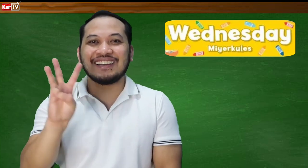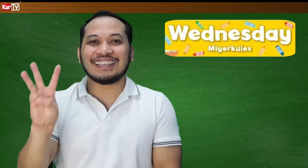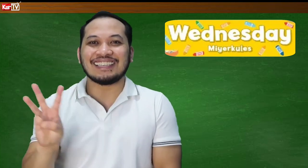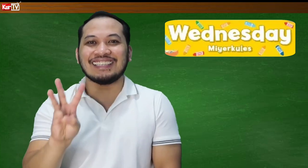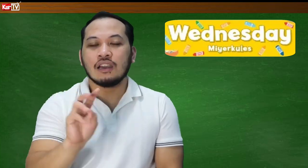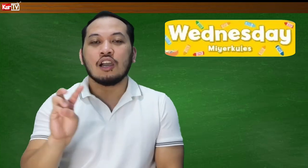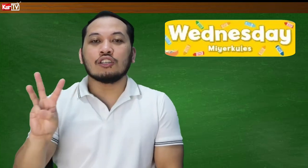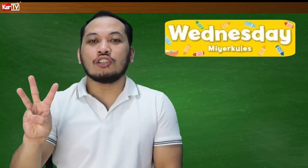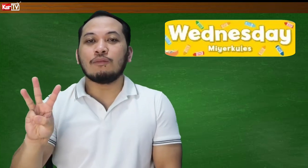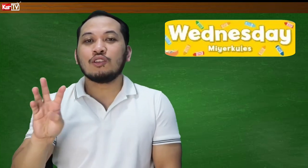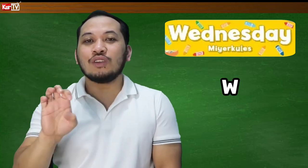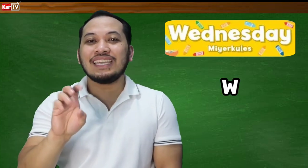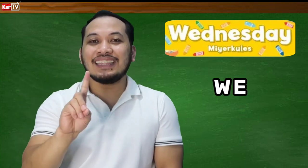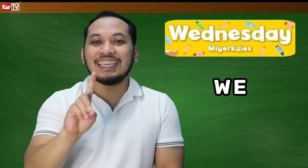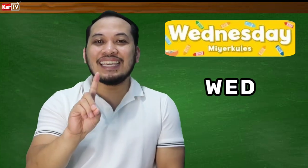Yon.